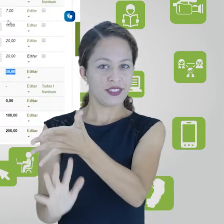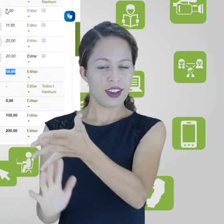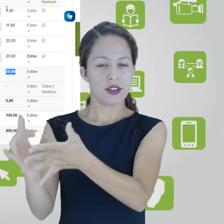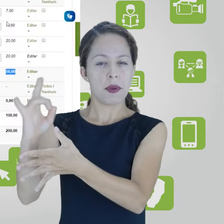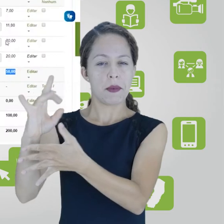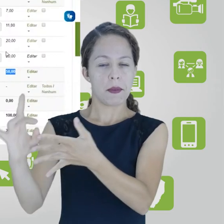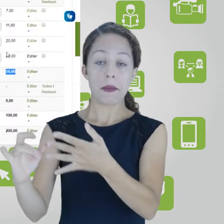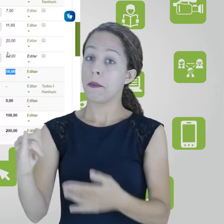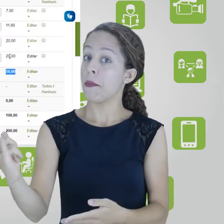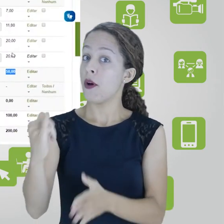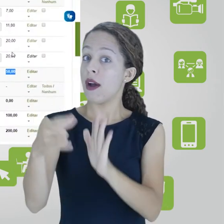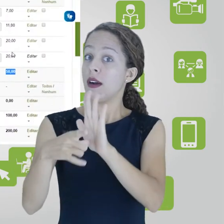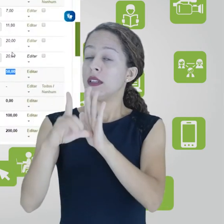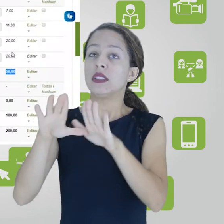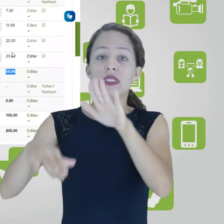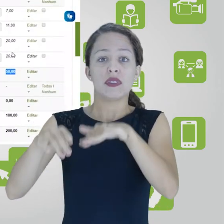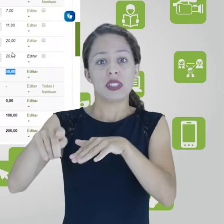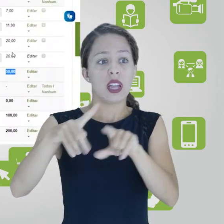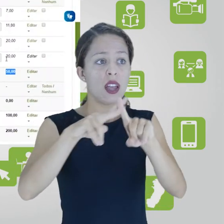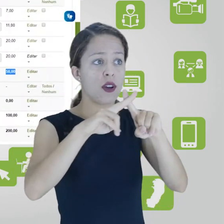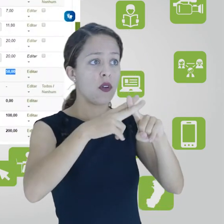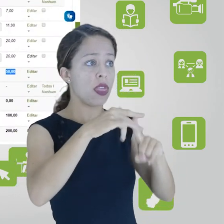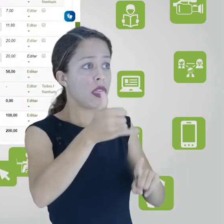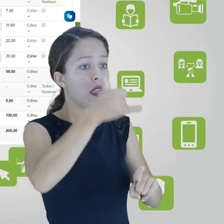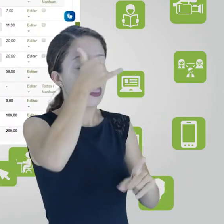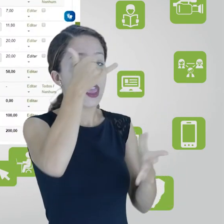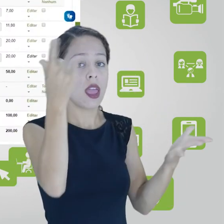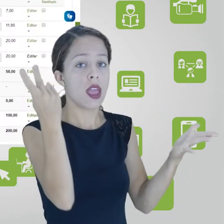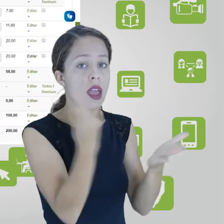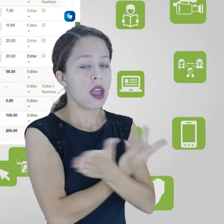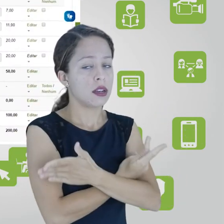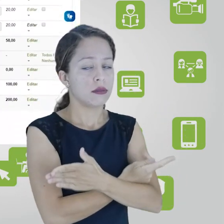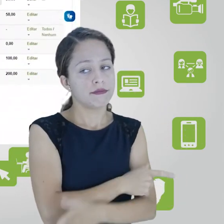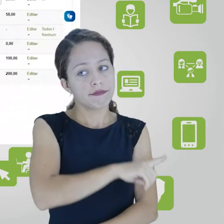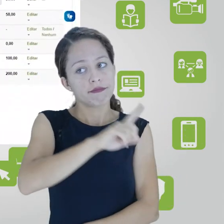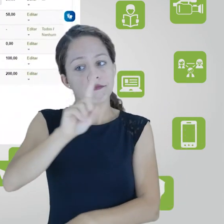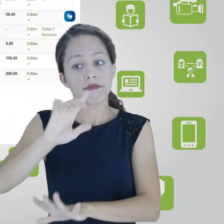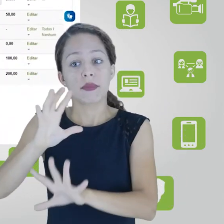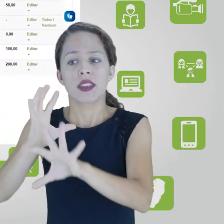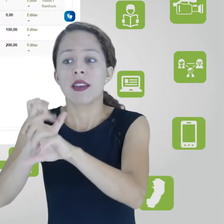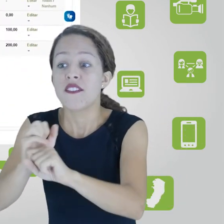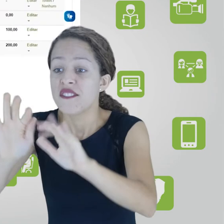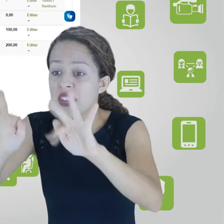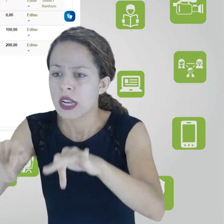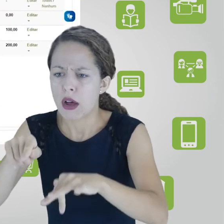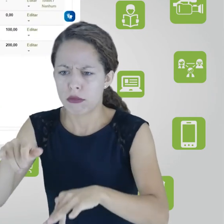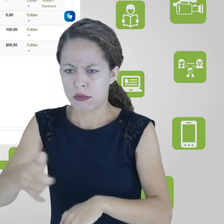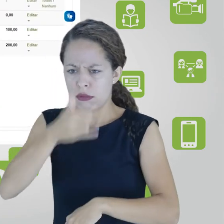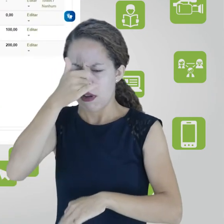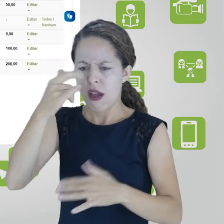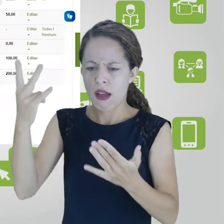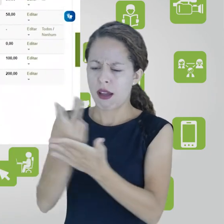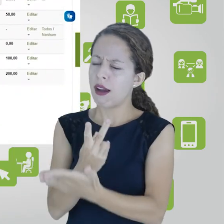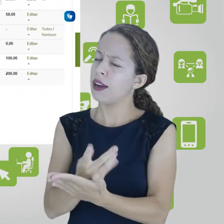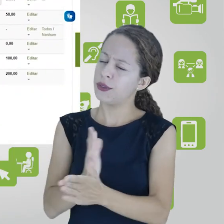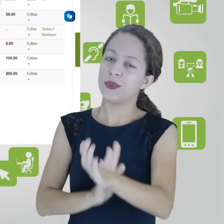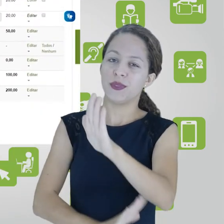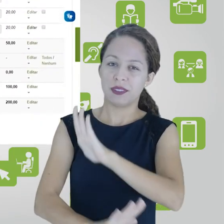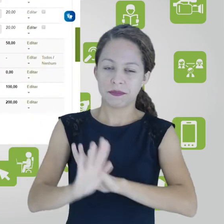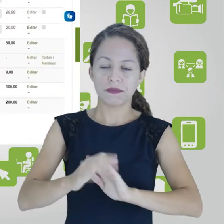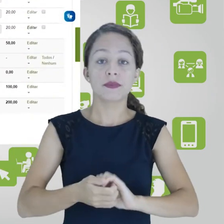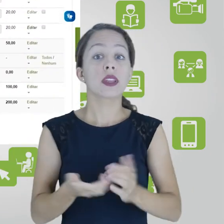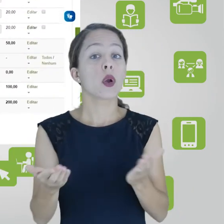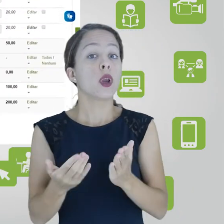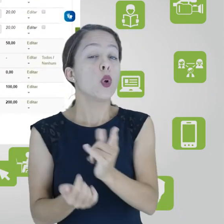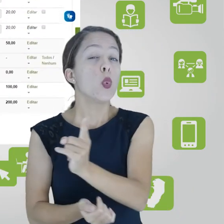já a nota das atividades, tá? Então isso também é importante, às vezes você configura errado, e aí vai dar errado porque você configura errado